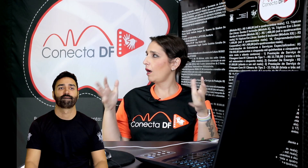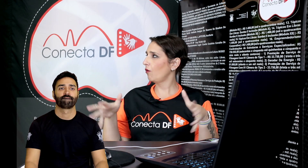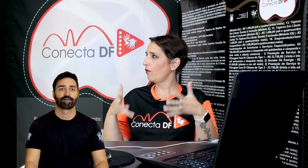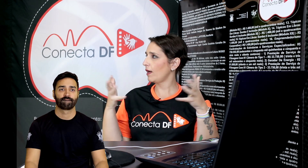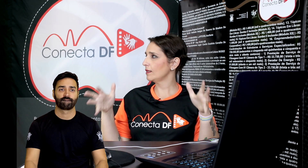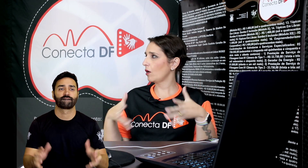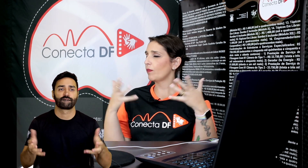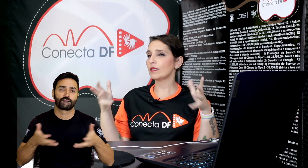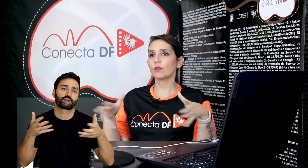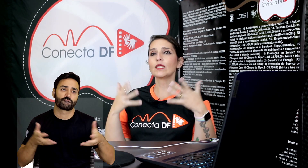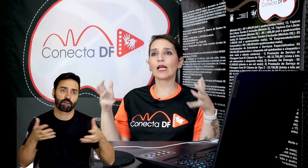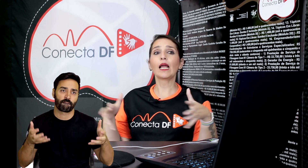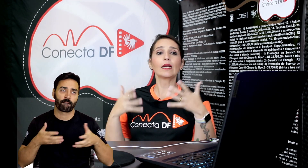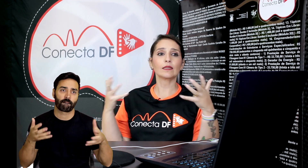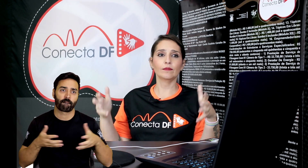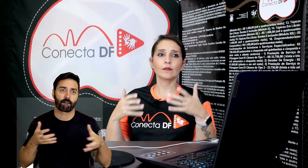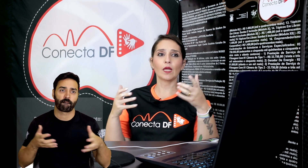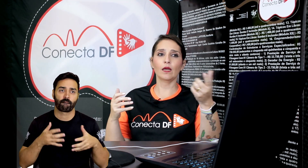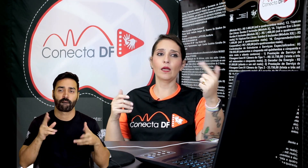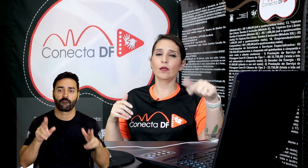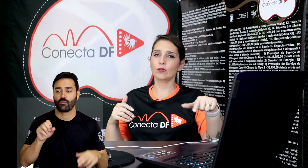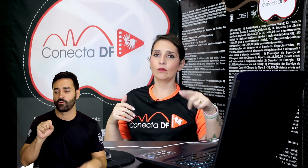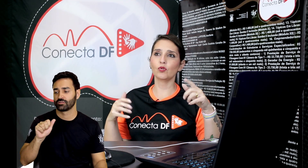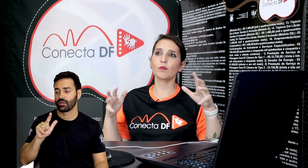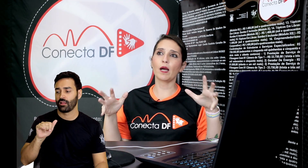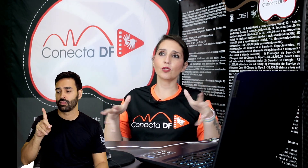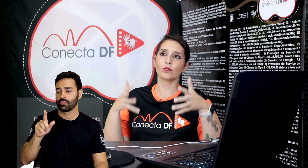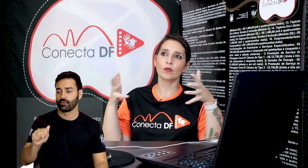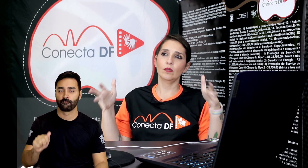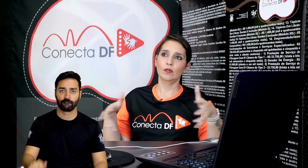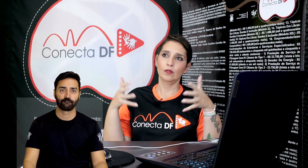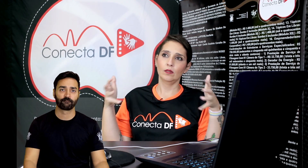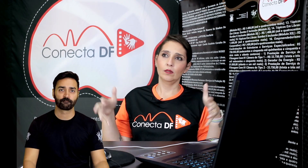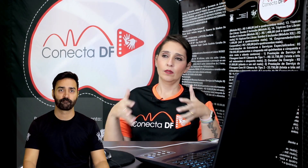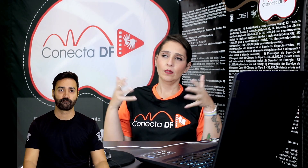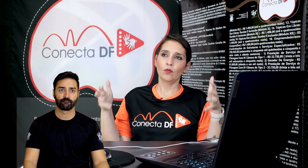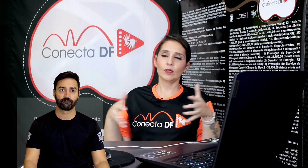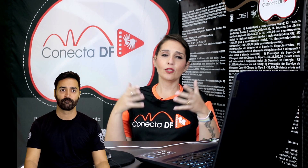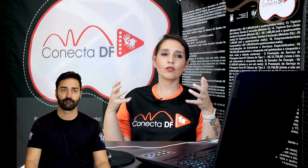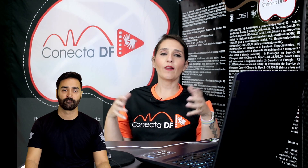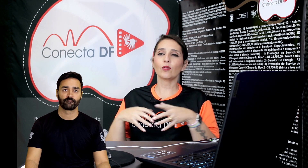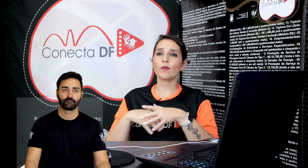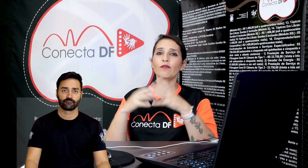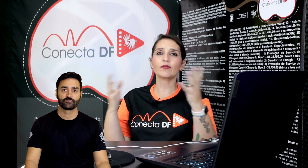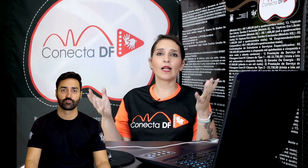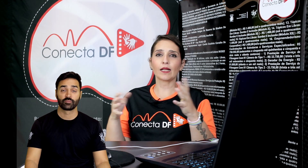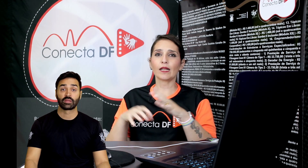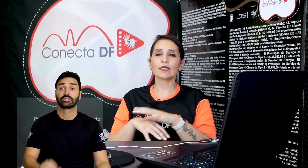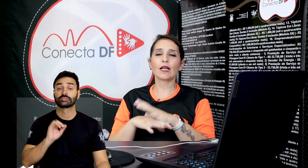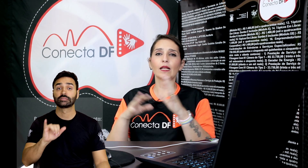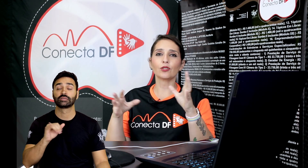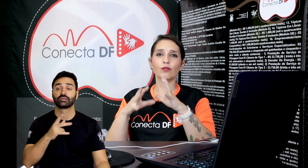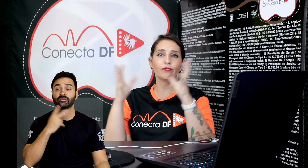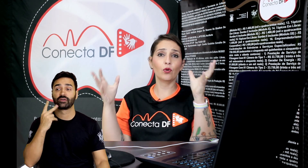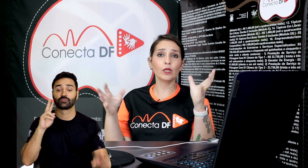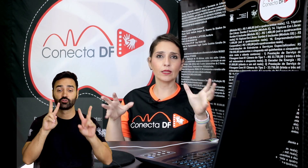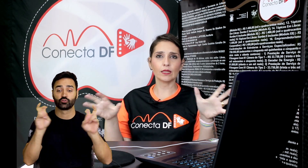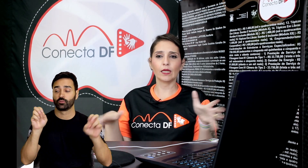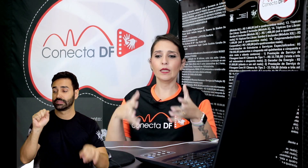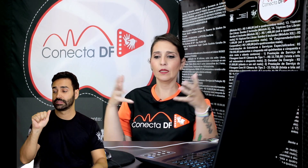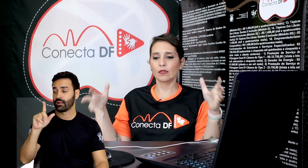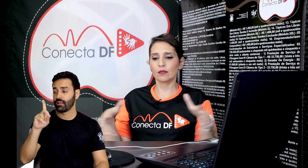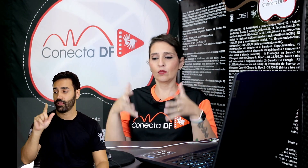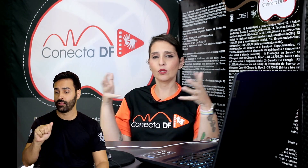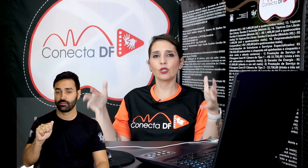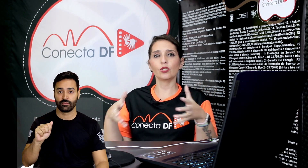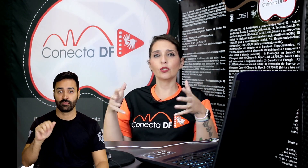Ou alface, que é o mesmo de salada, tá? Que é inclusive o de baixo. Quando a gente fala numa salada, aquelas saladas de folhas,